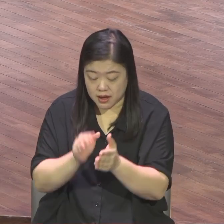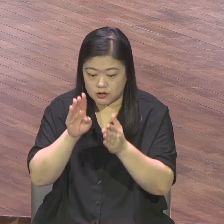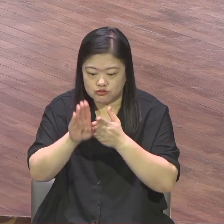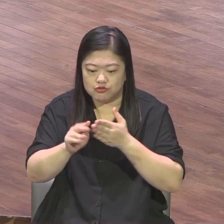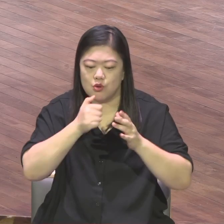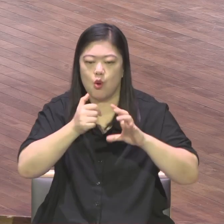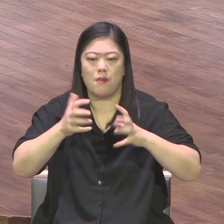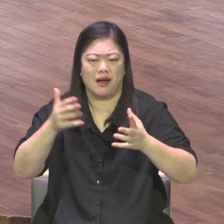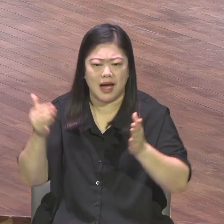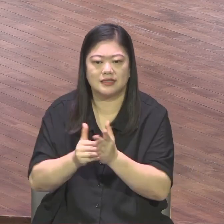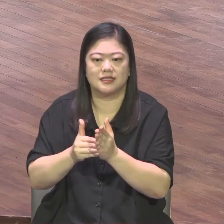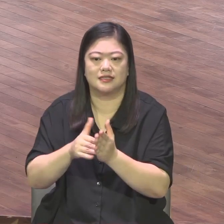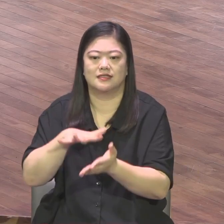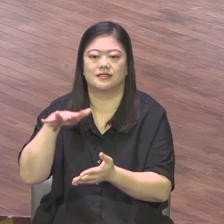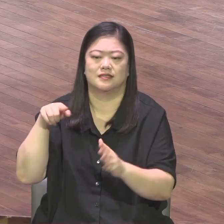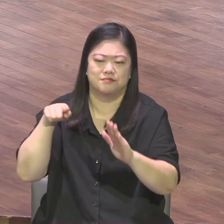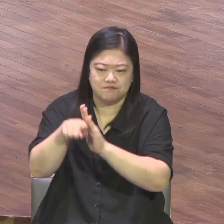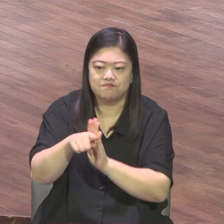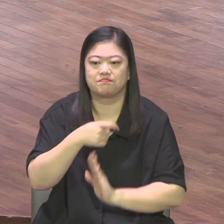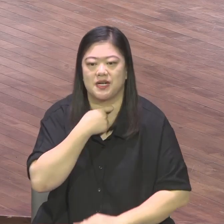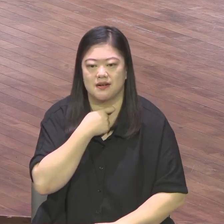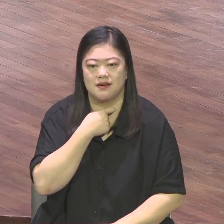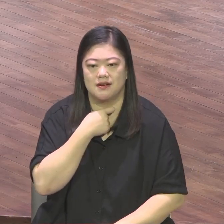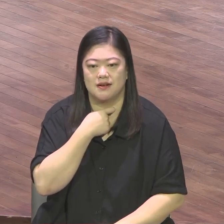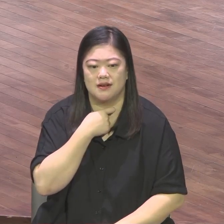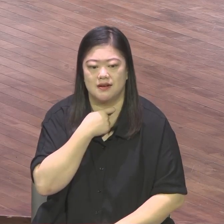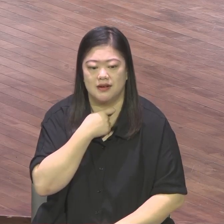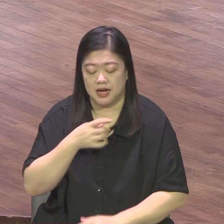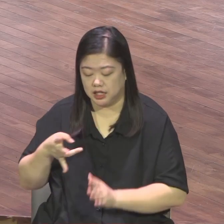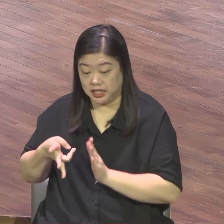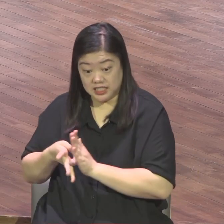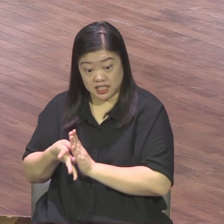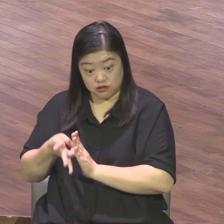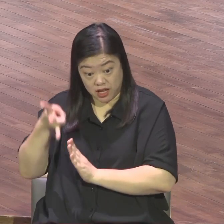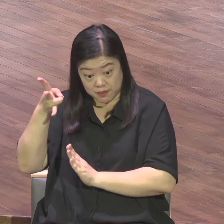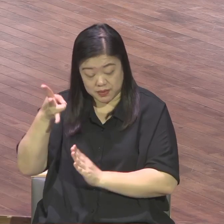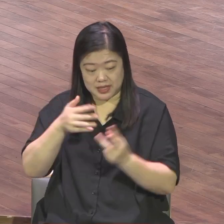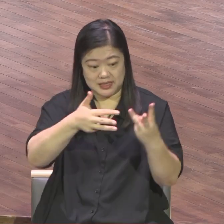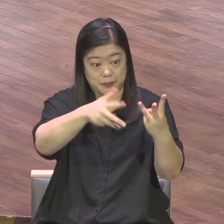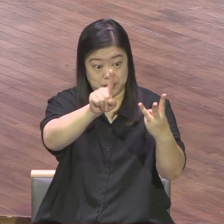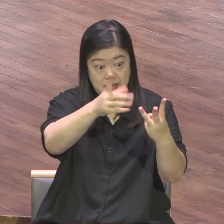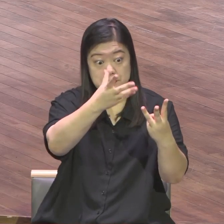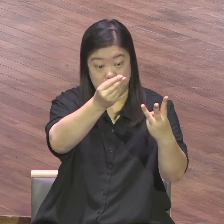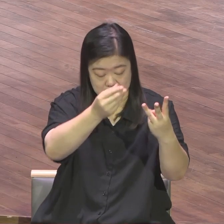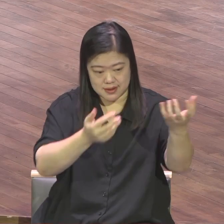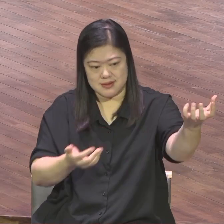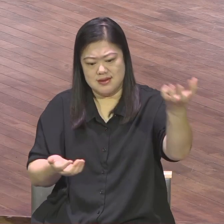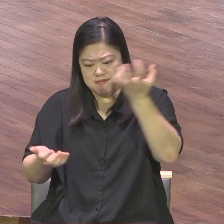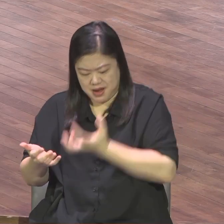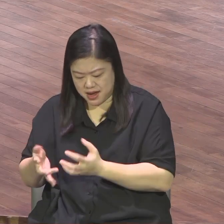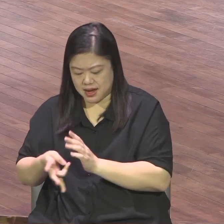그리고 바울이 예루살렘에서 체포된 이후에 죽음의 위기 가운데 지었을 때 주님의 음성을